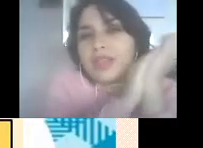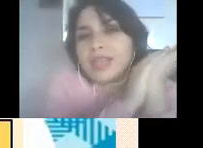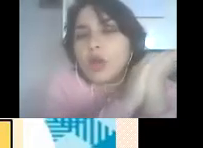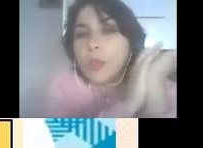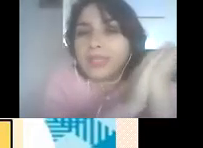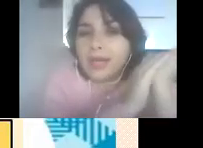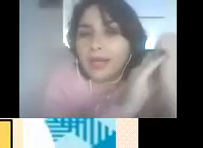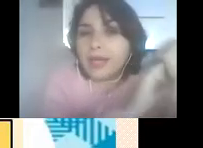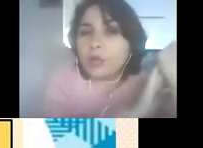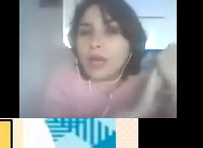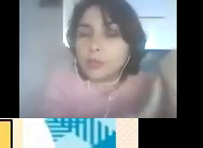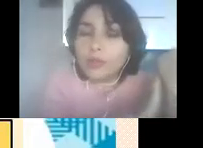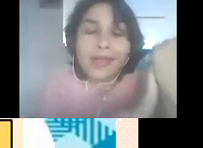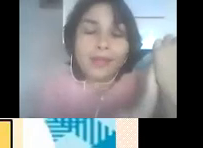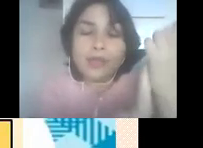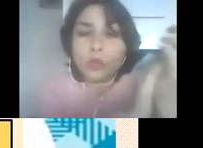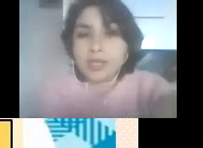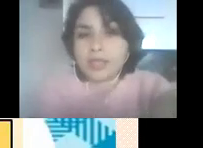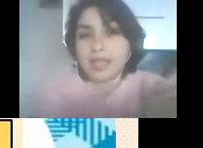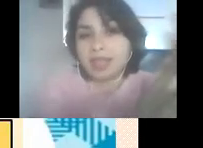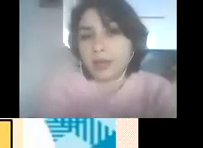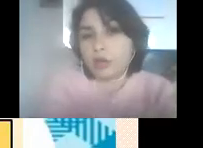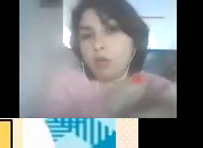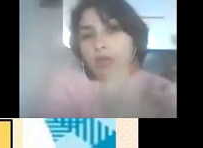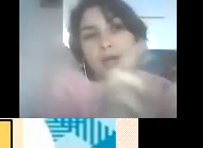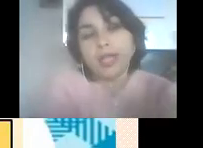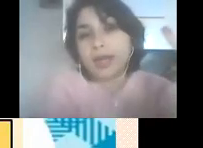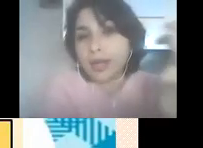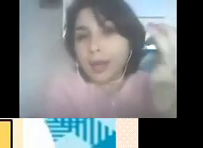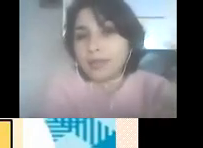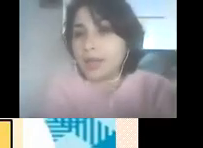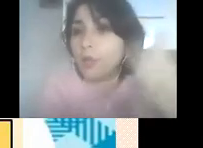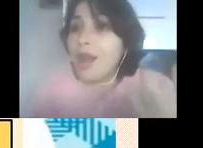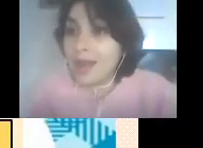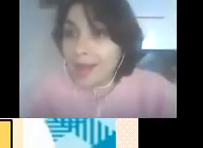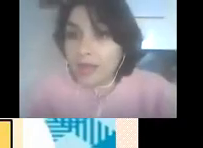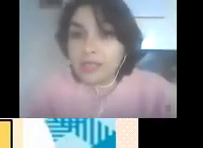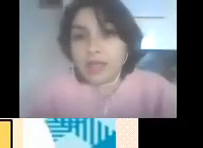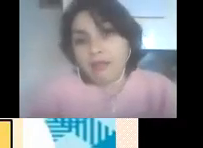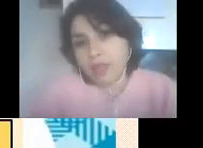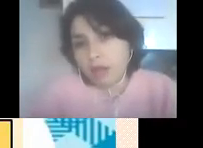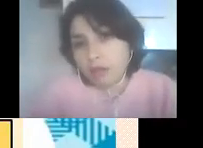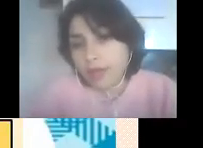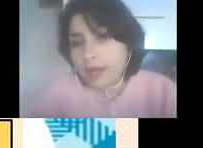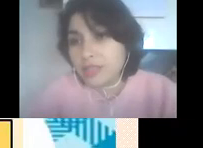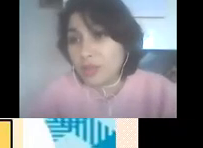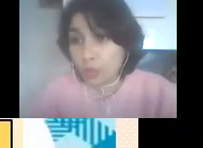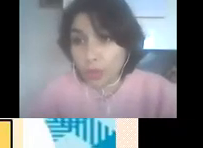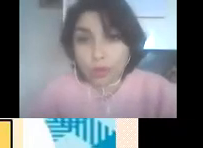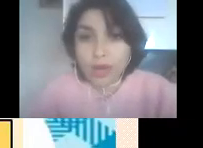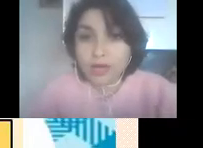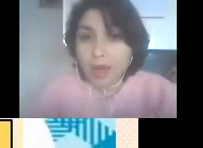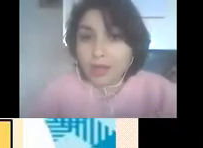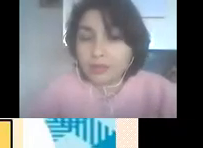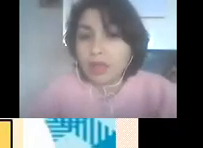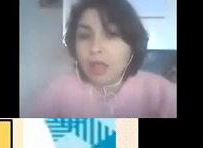ejemplo que decía que los materiales naturales provenían de la naturaleza, y ahí sale, como del origen animal tenemos la lana que sacaba de las ovejas, ¿cierto? El cuero